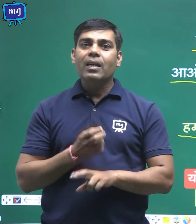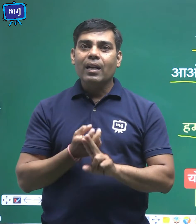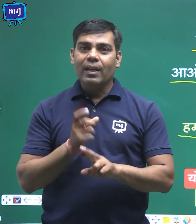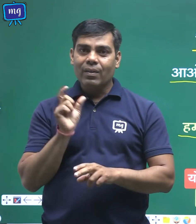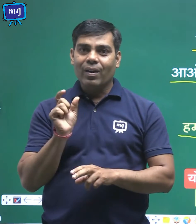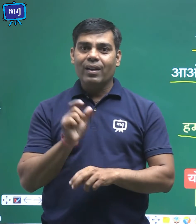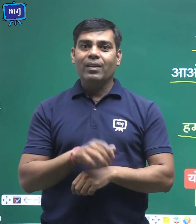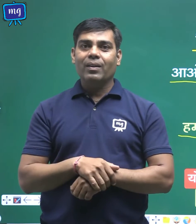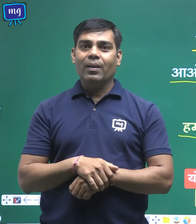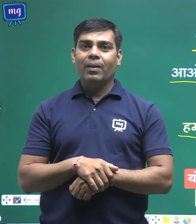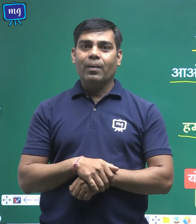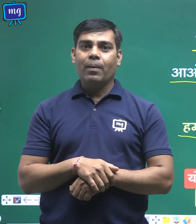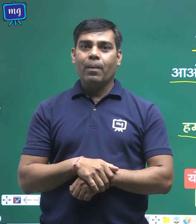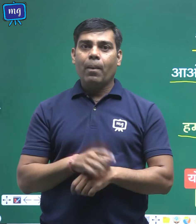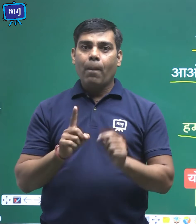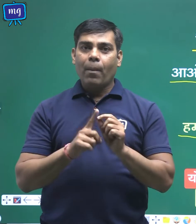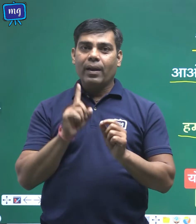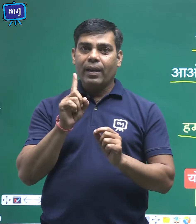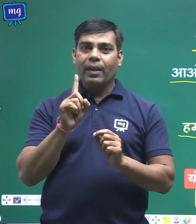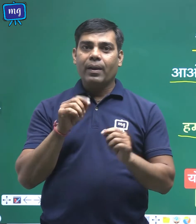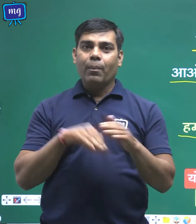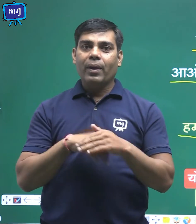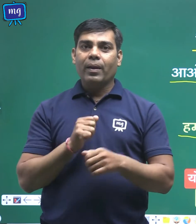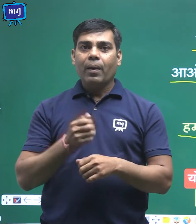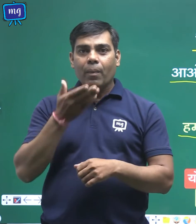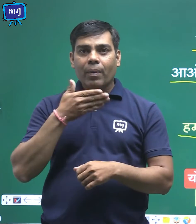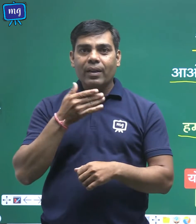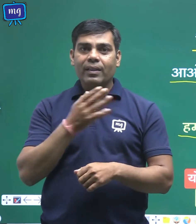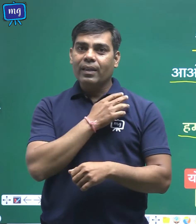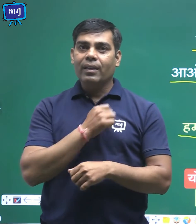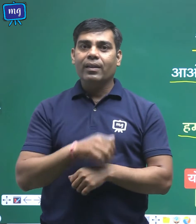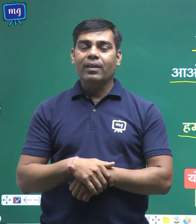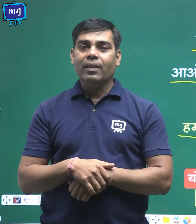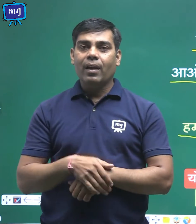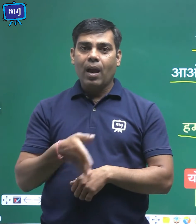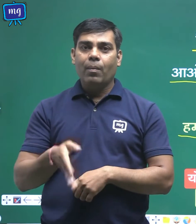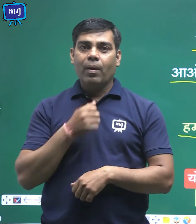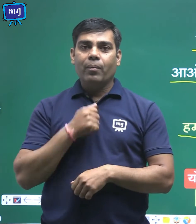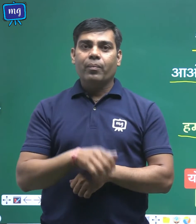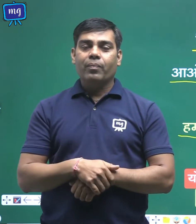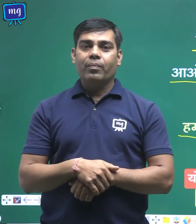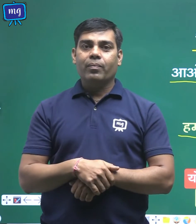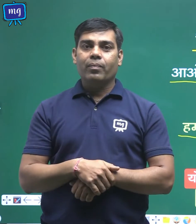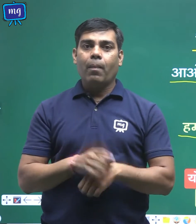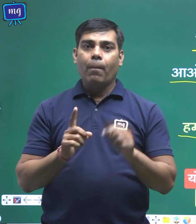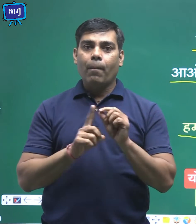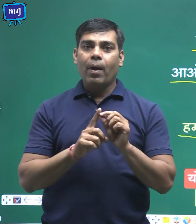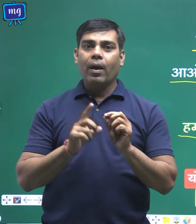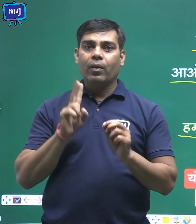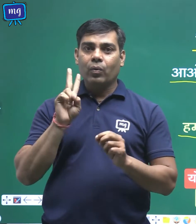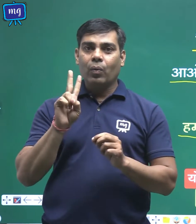शब्द भाग 1 में पढ़े थे। अब हम भाग 2